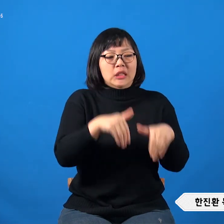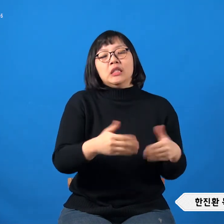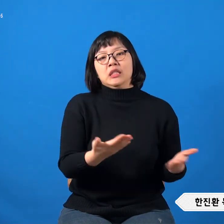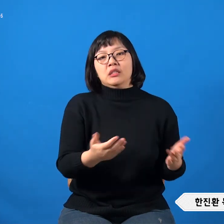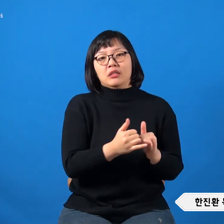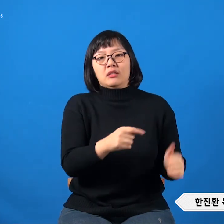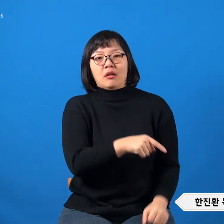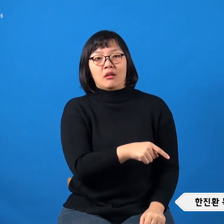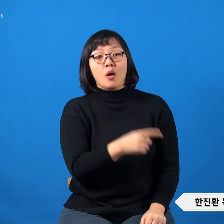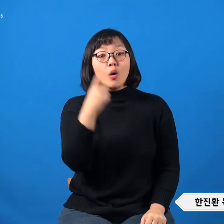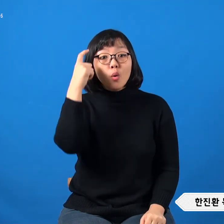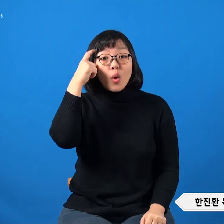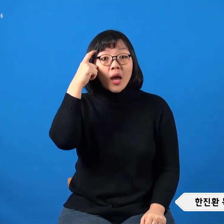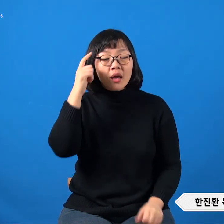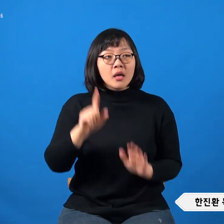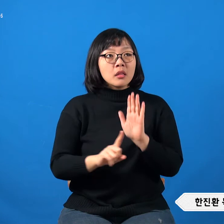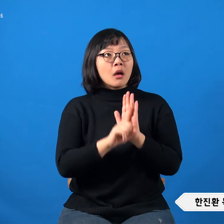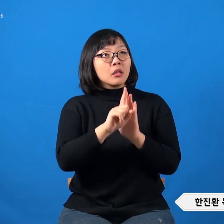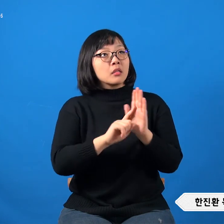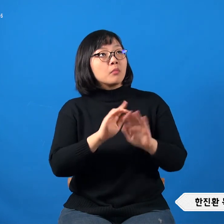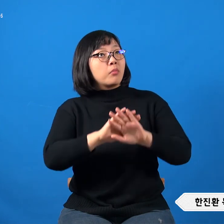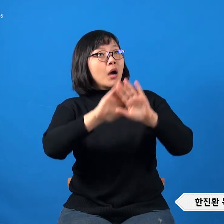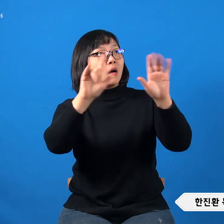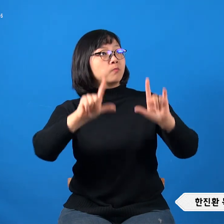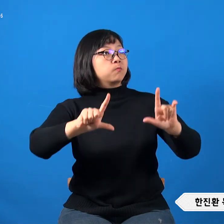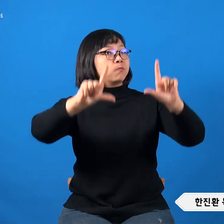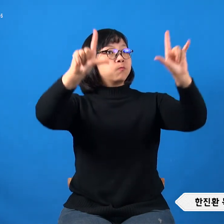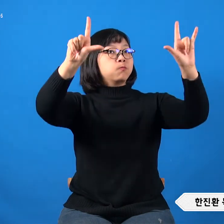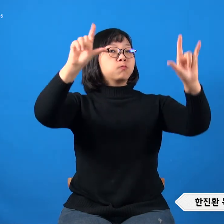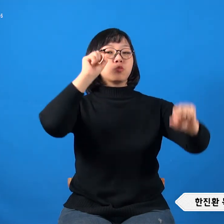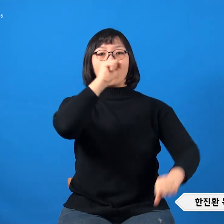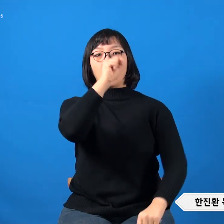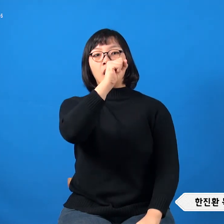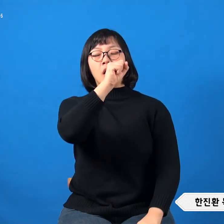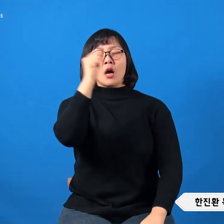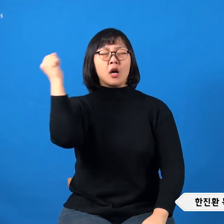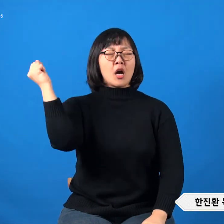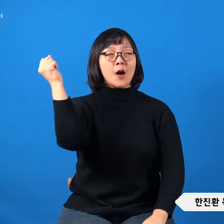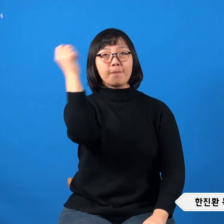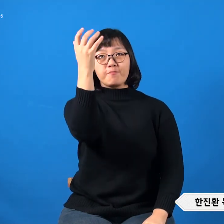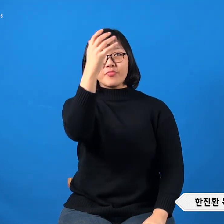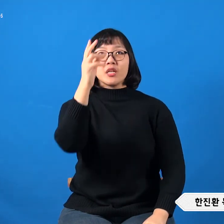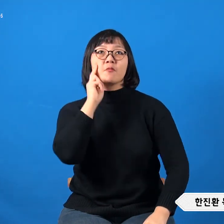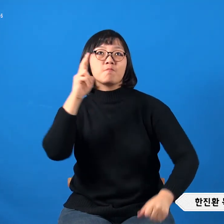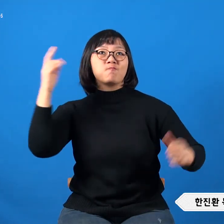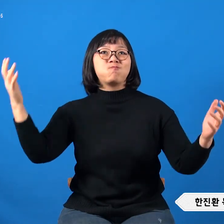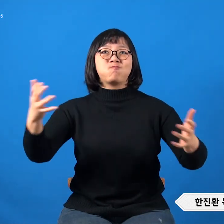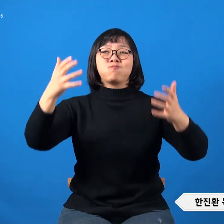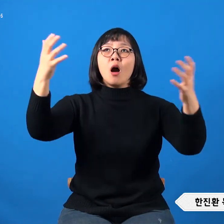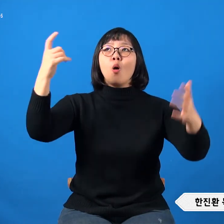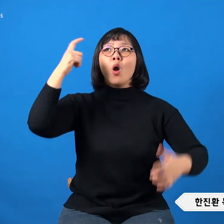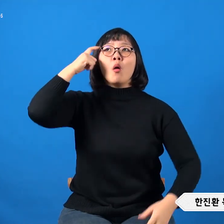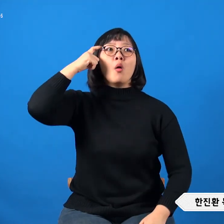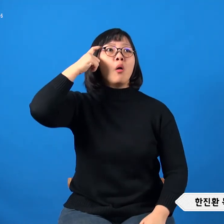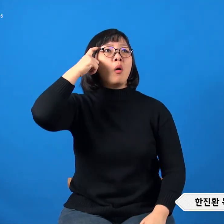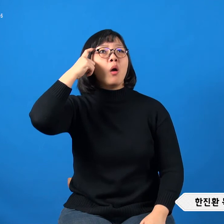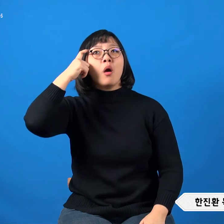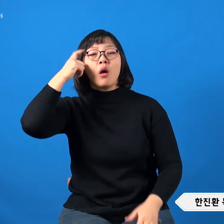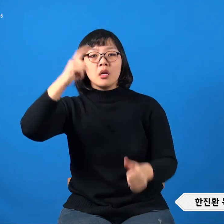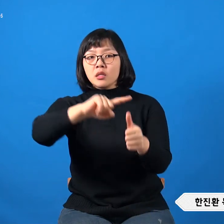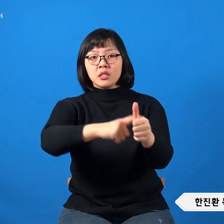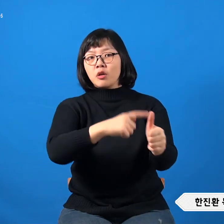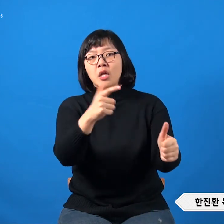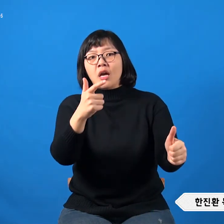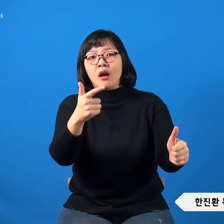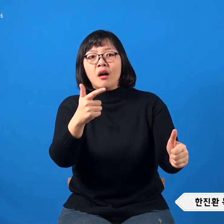날씨가 워낙 갑자기 돌변하니까 누가 봐도 이건 초자연적인 것이라고 할 수밖에 없는 그런